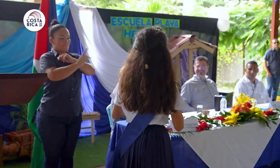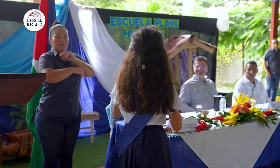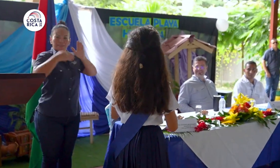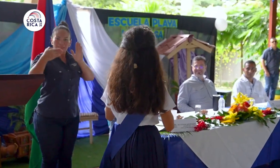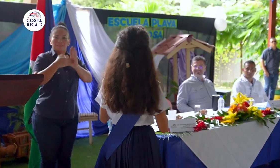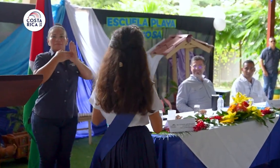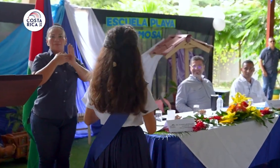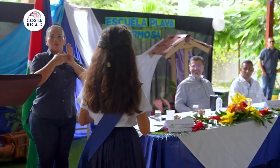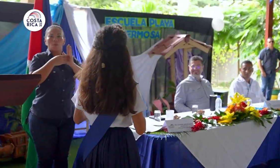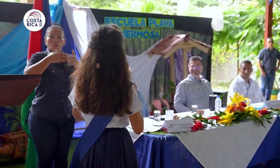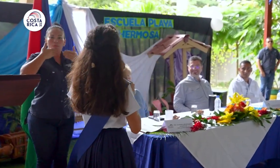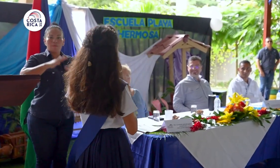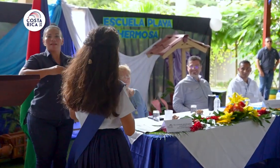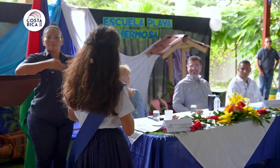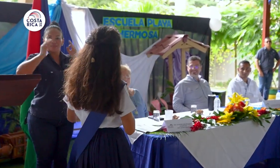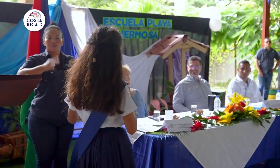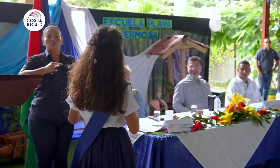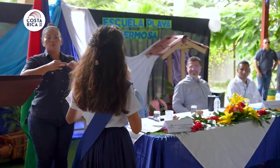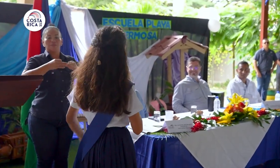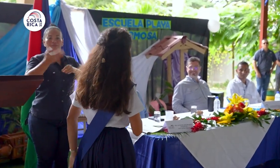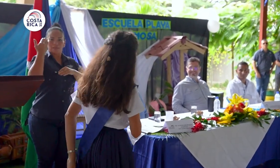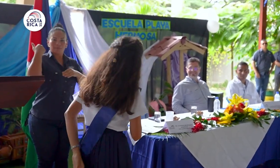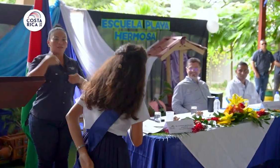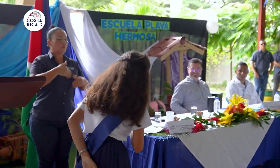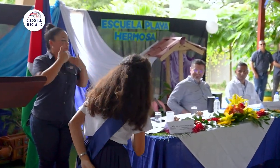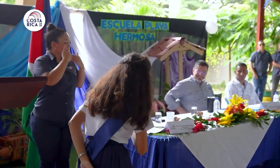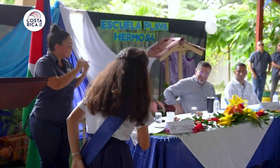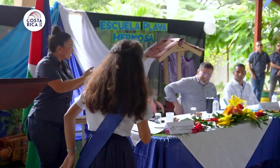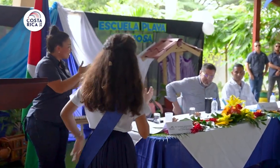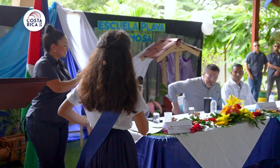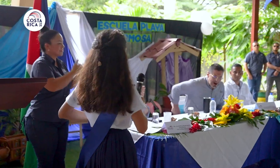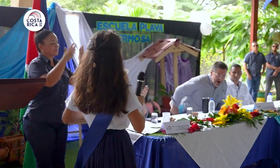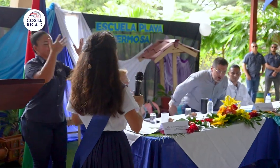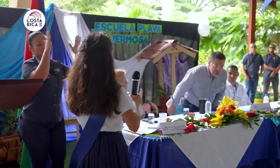lastimado por malas decisiones del pasado. Muchas